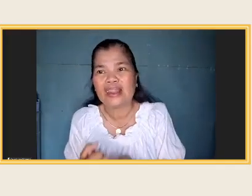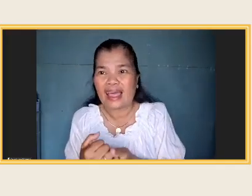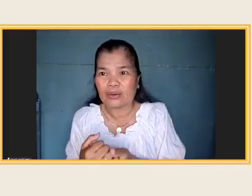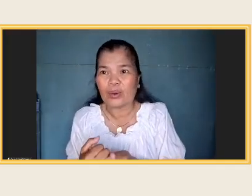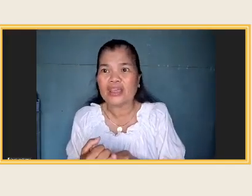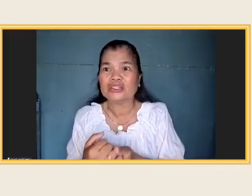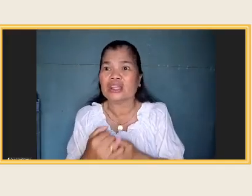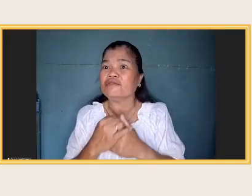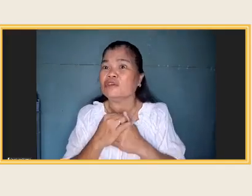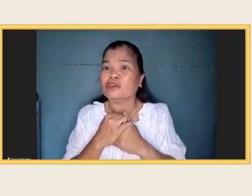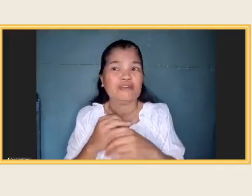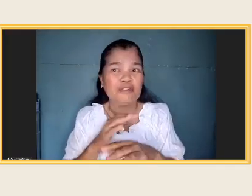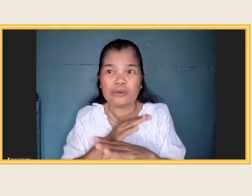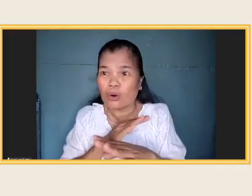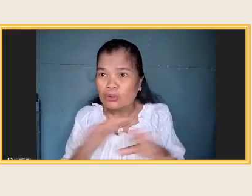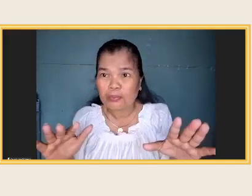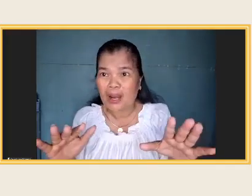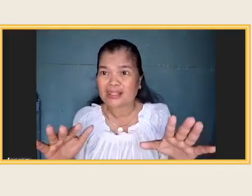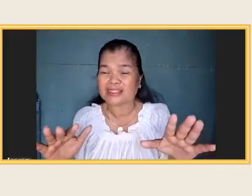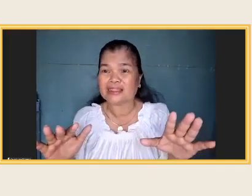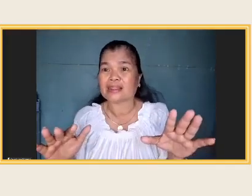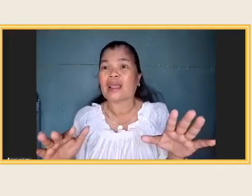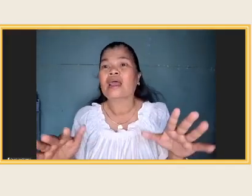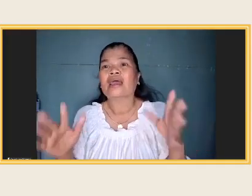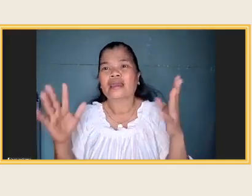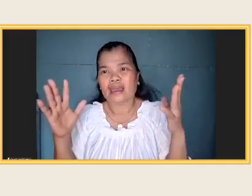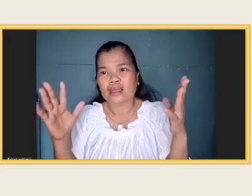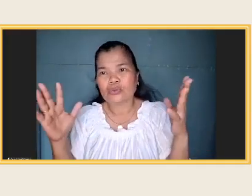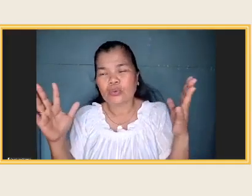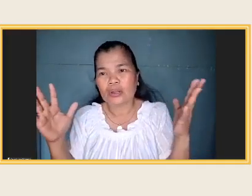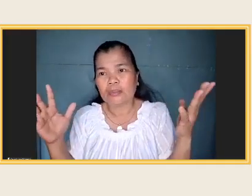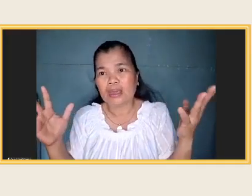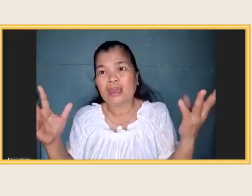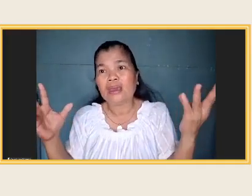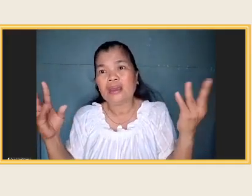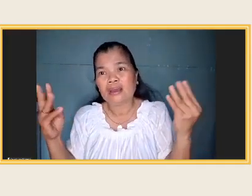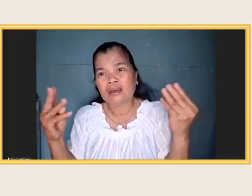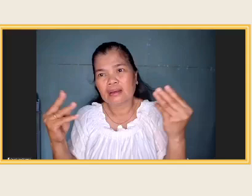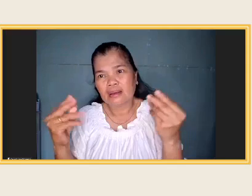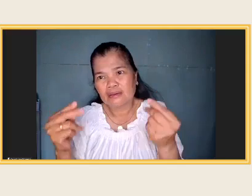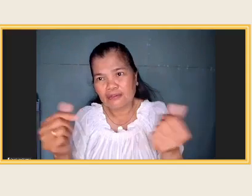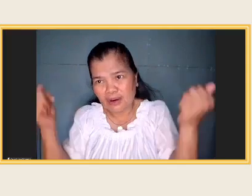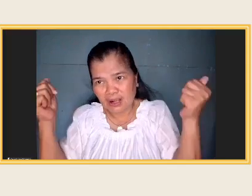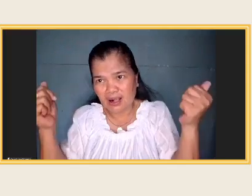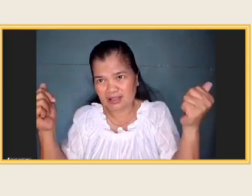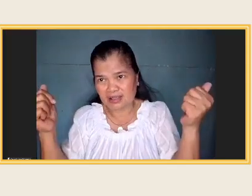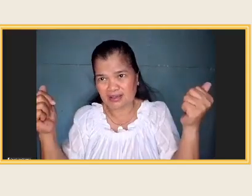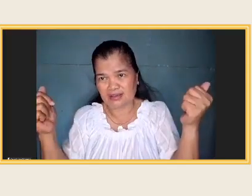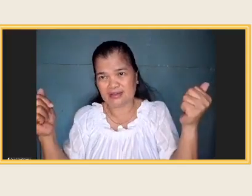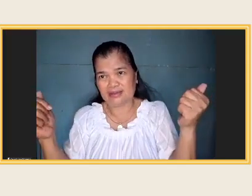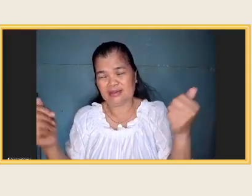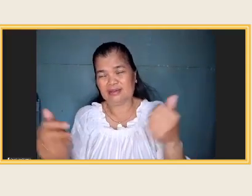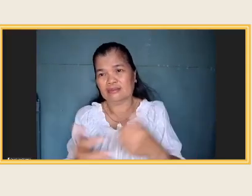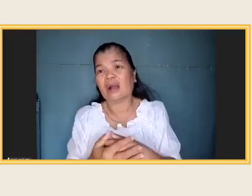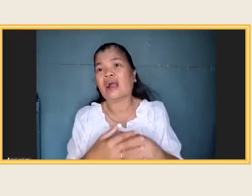dealing with language and if we don't practice it, it will be